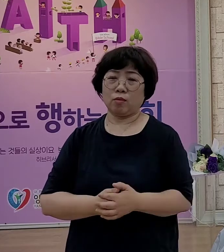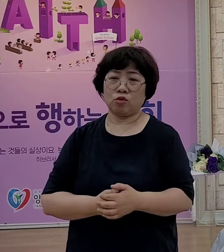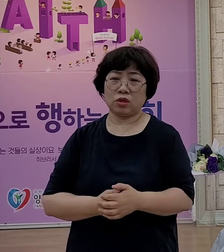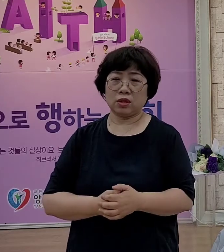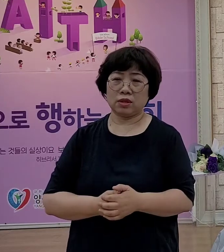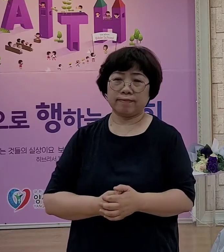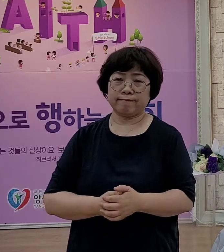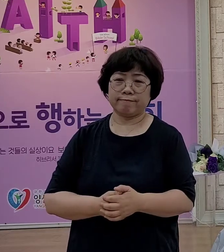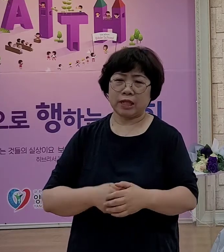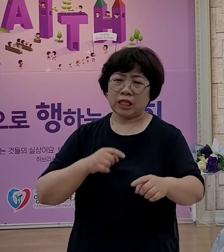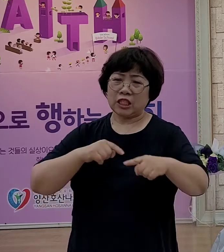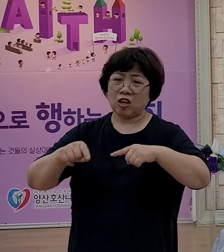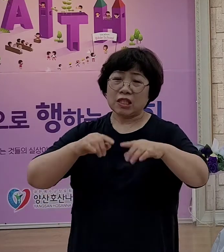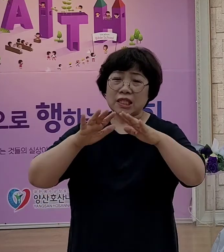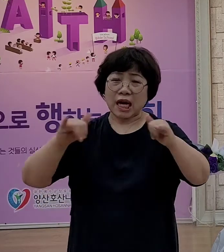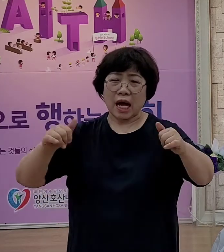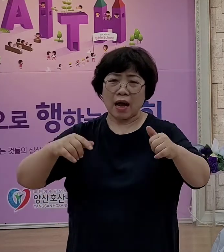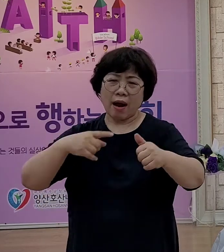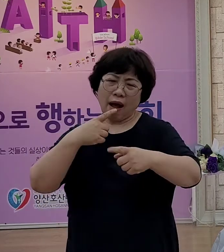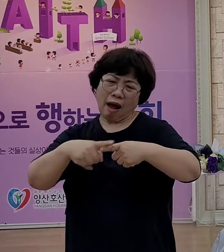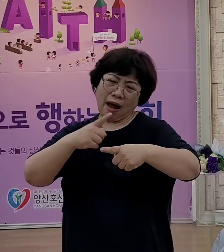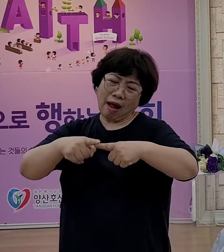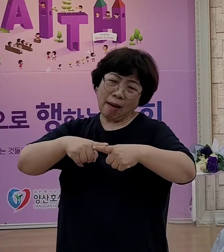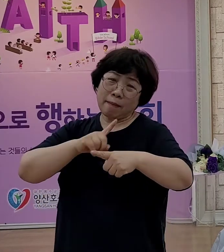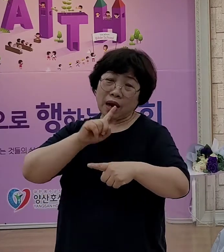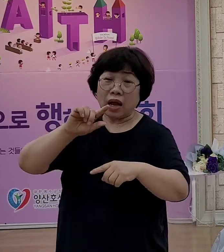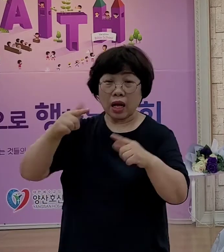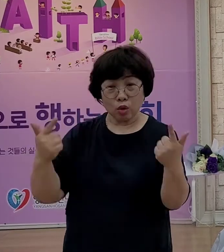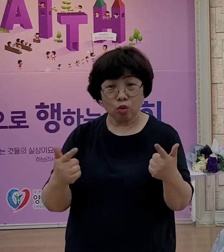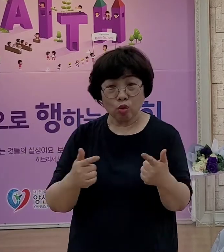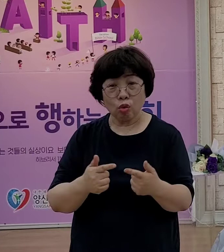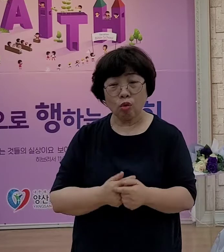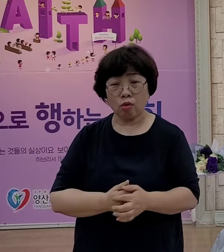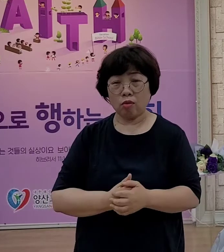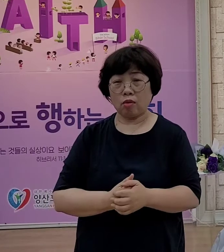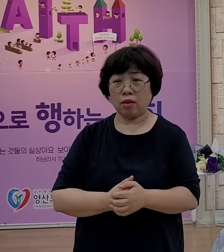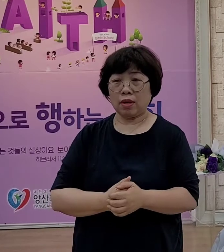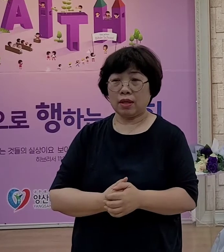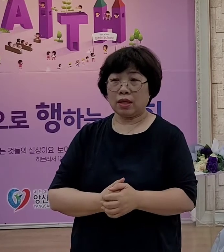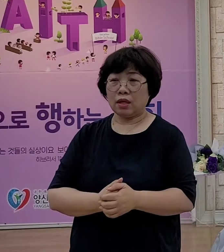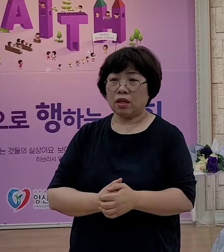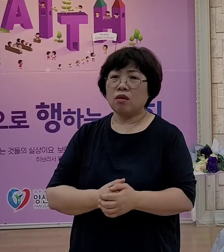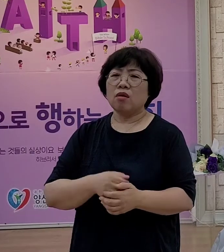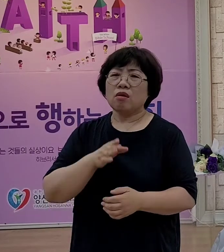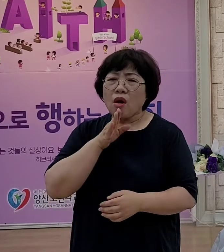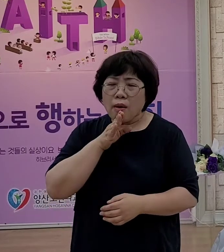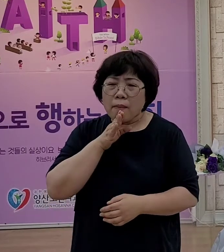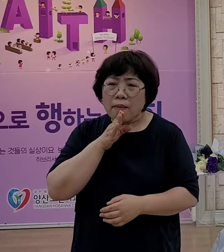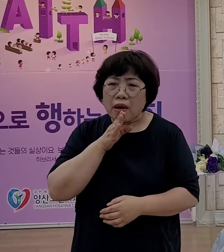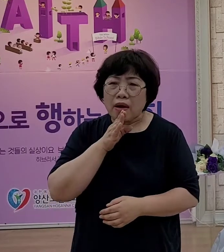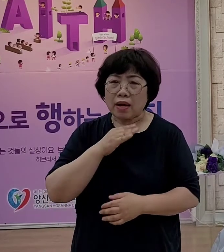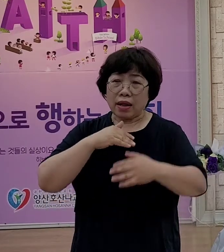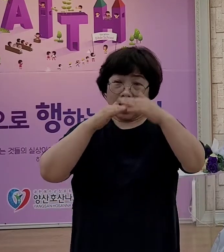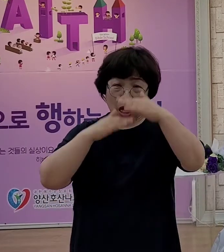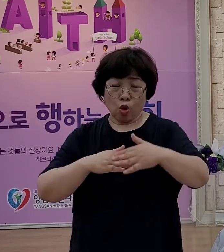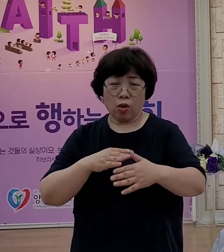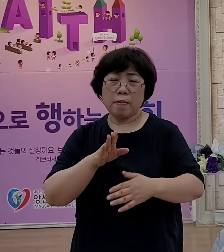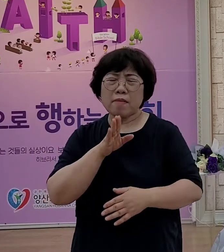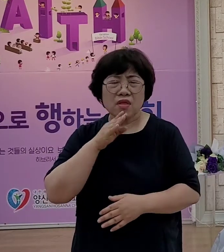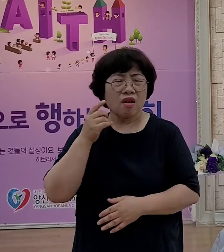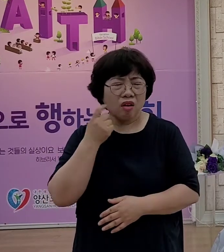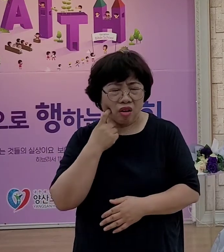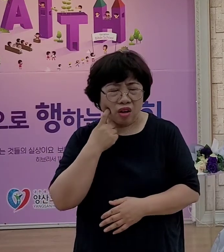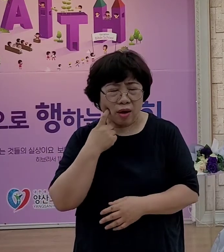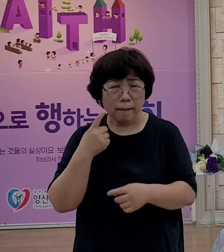정치 집단을 폄훼하는 말이 아니라 어떤 실제 이 사건만 체크해봐도 이 모든